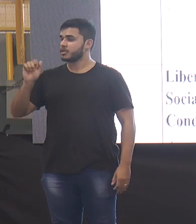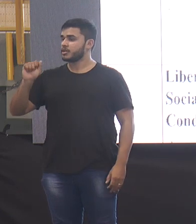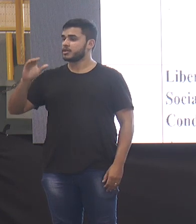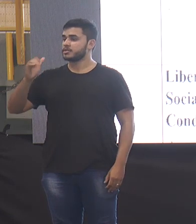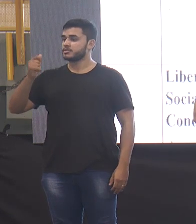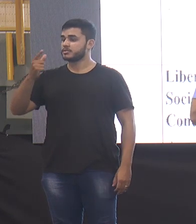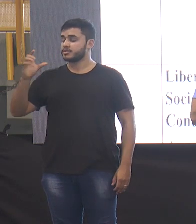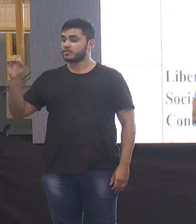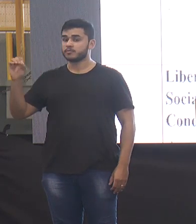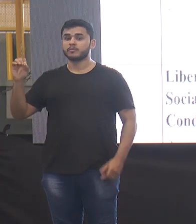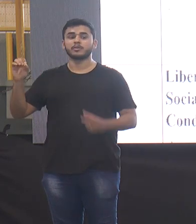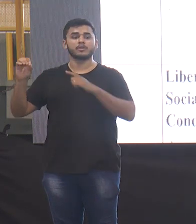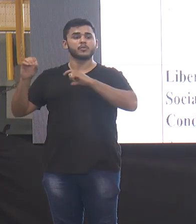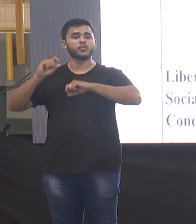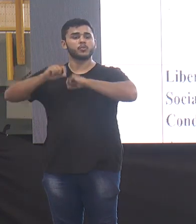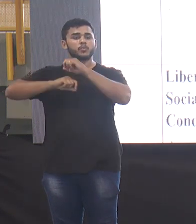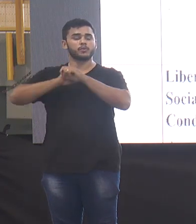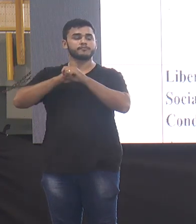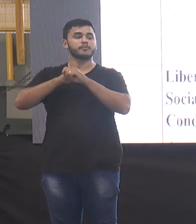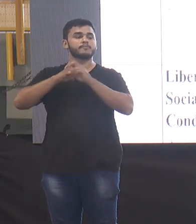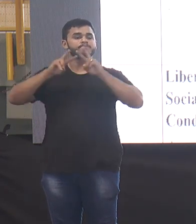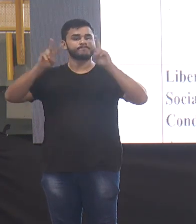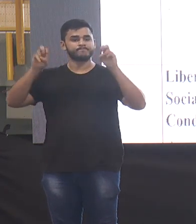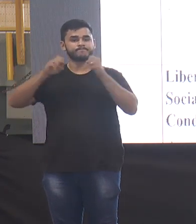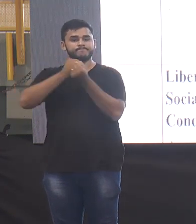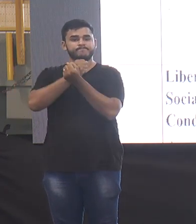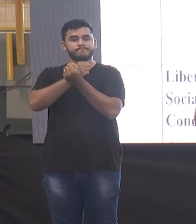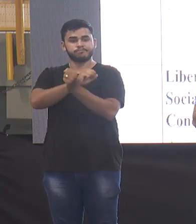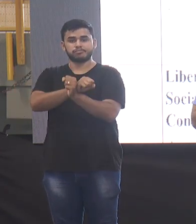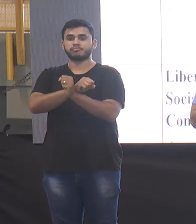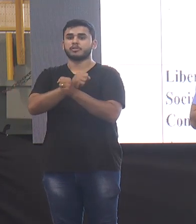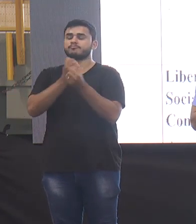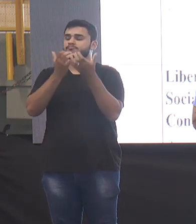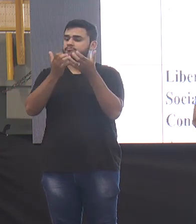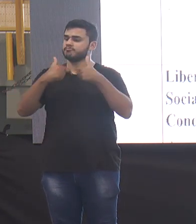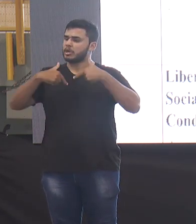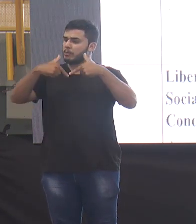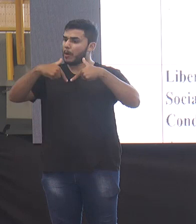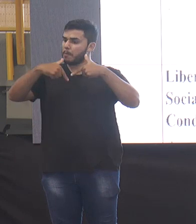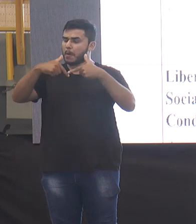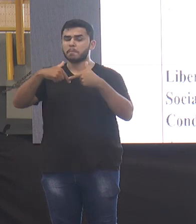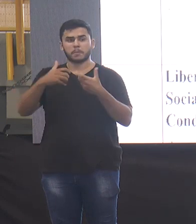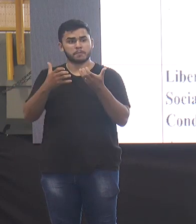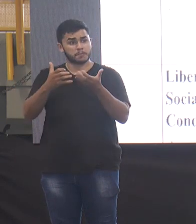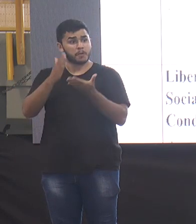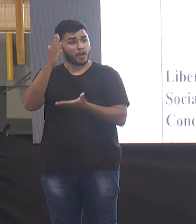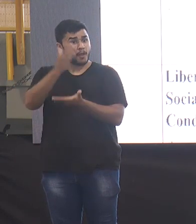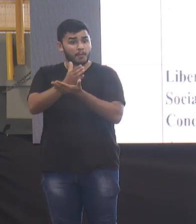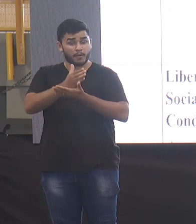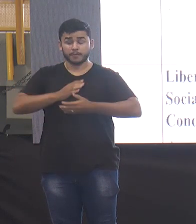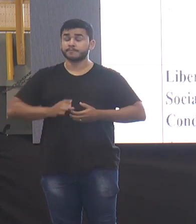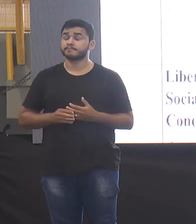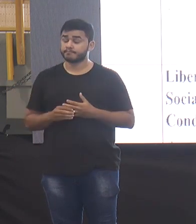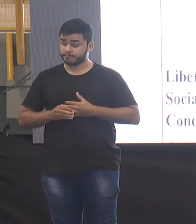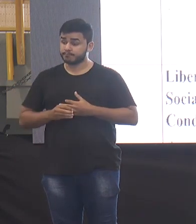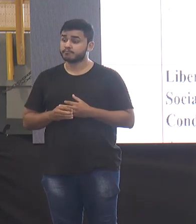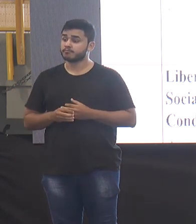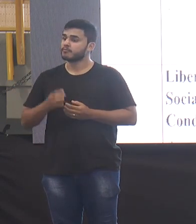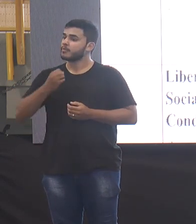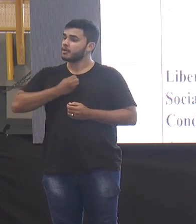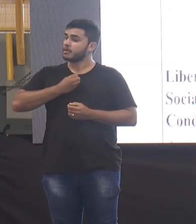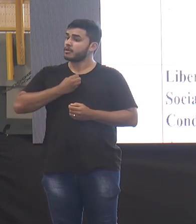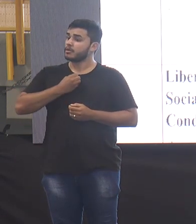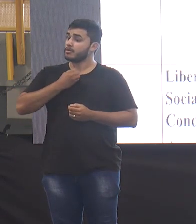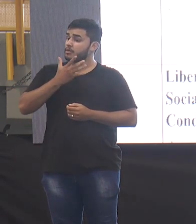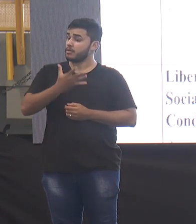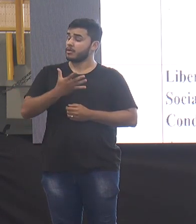É o engajamento na campanha abolicionista. Então, o Castro Alves vai denunciar a escravidão como